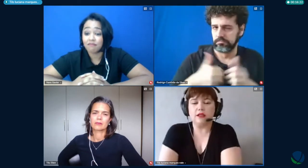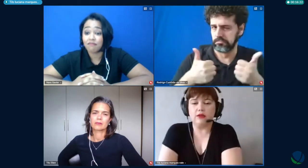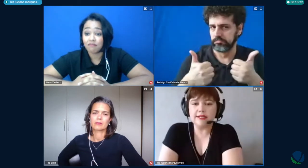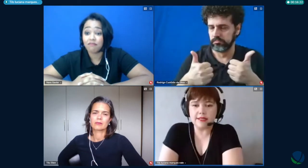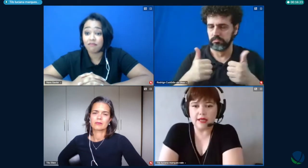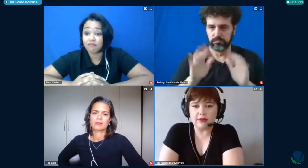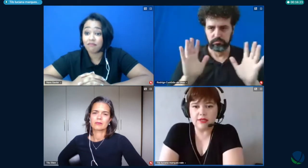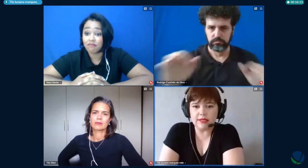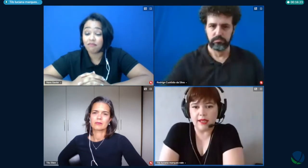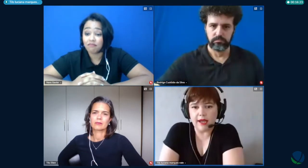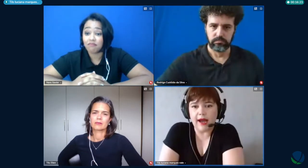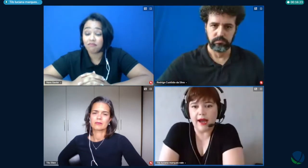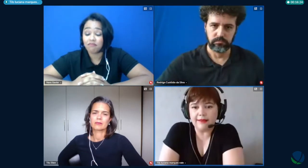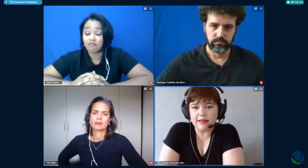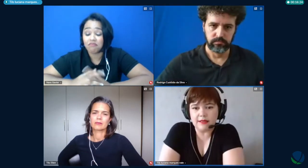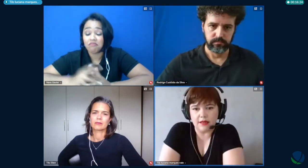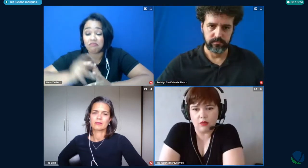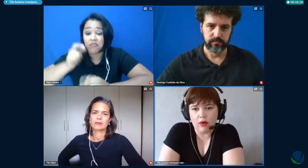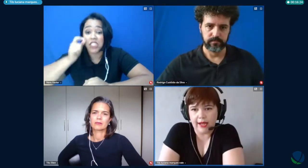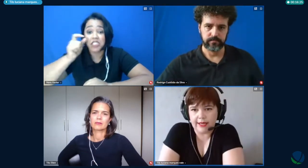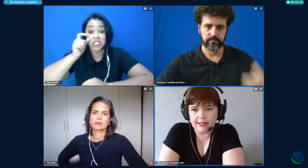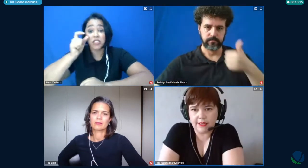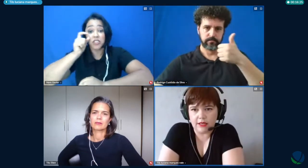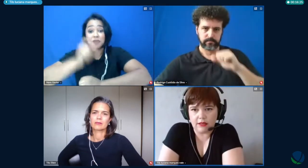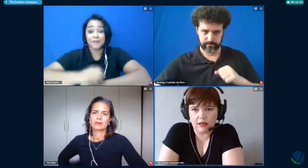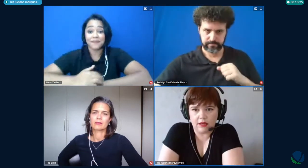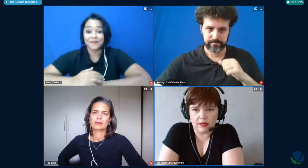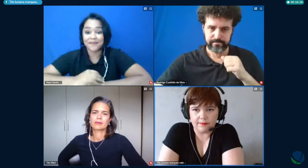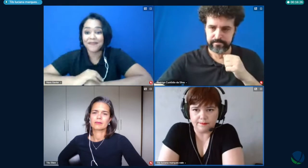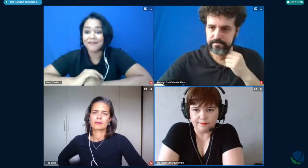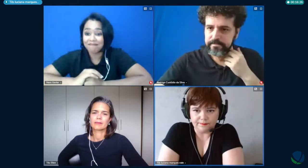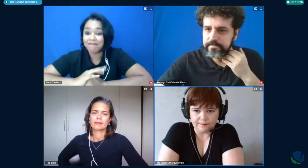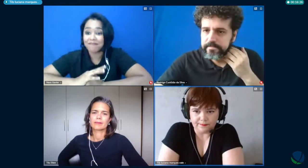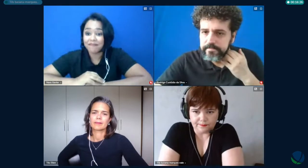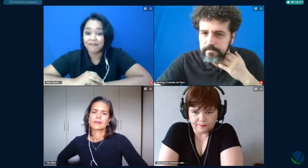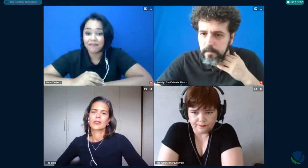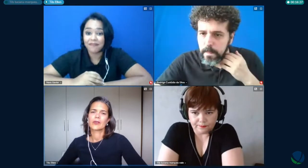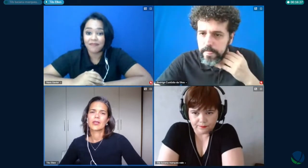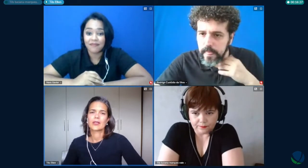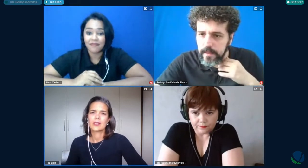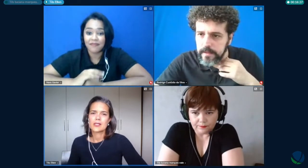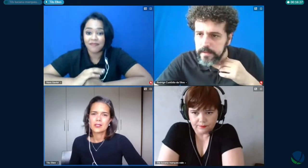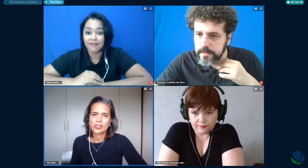demais. Então, é necessário que se tenha atenção a esse item aqui.